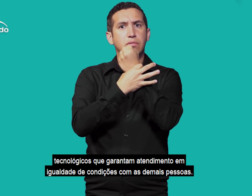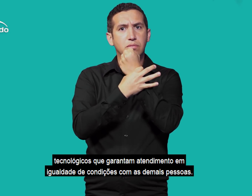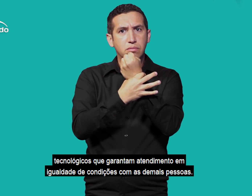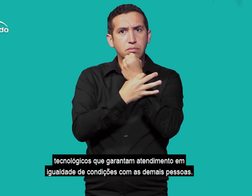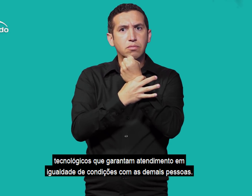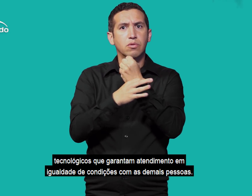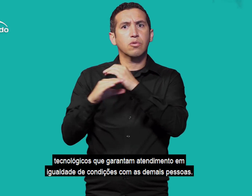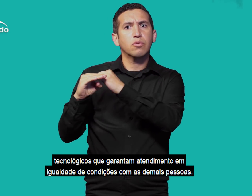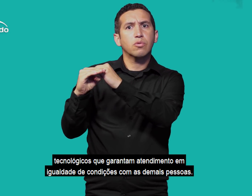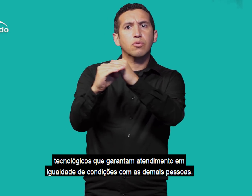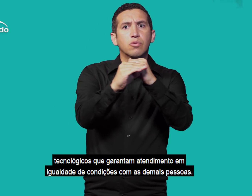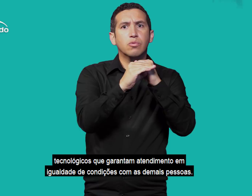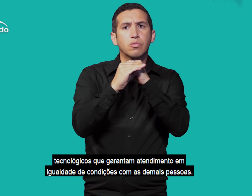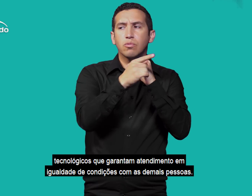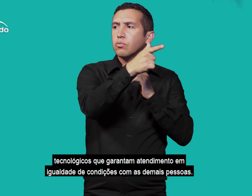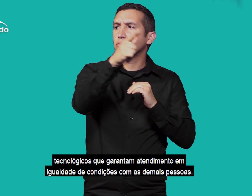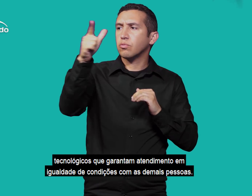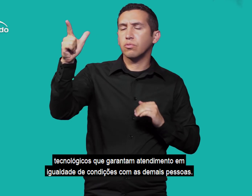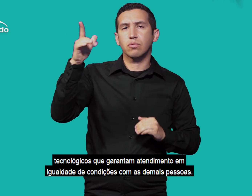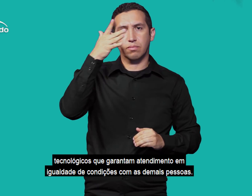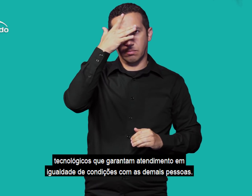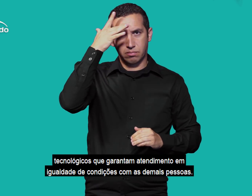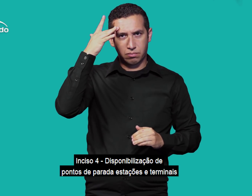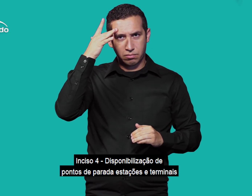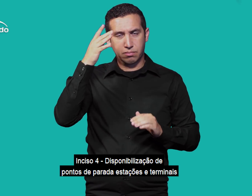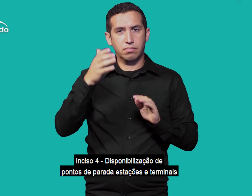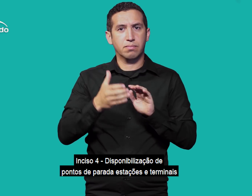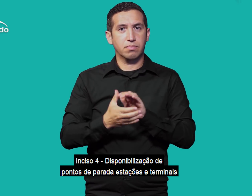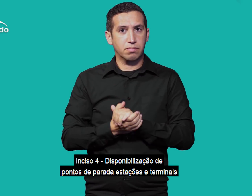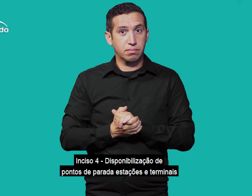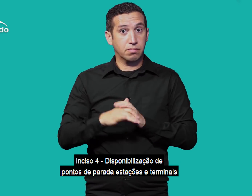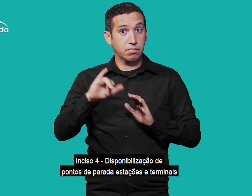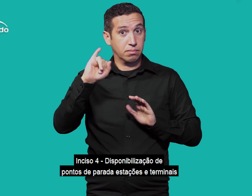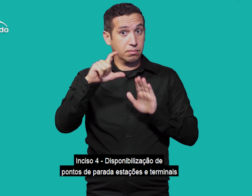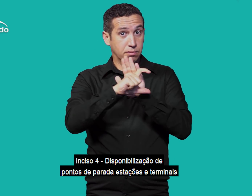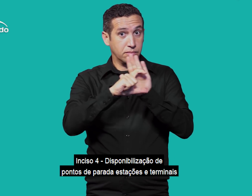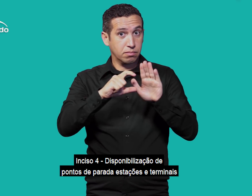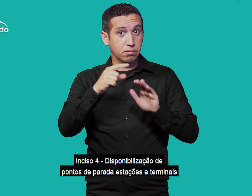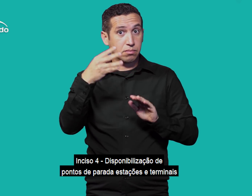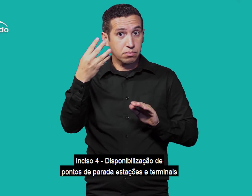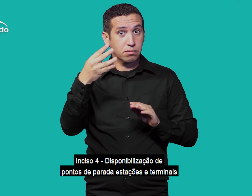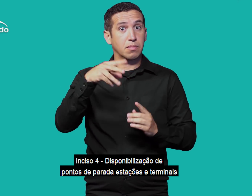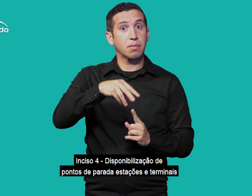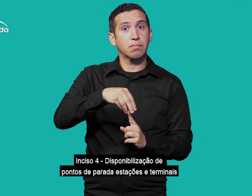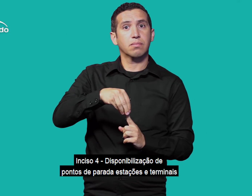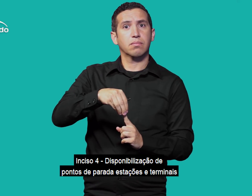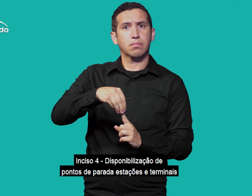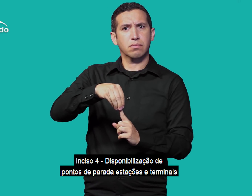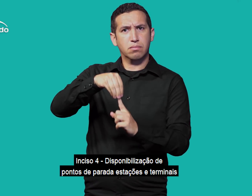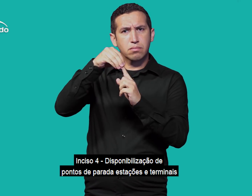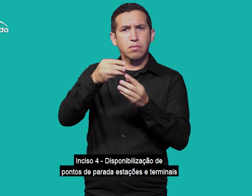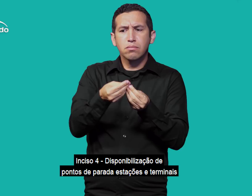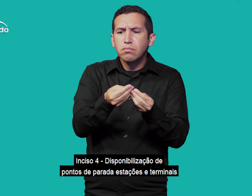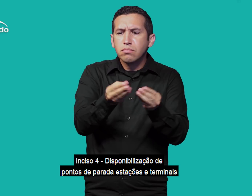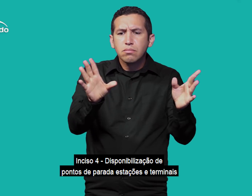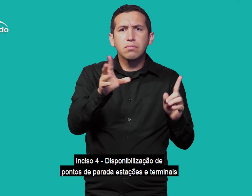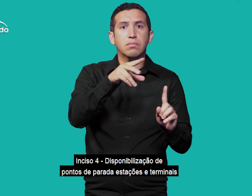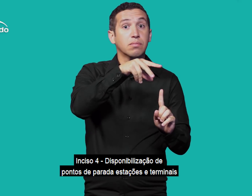em igualdade de condições com as demais pessoas inciso 4 disponibilização de pontos de parada